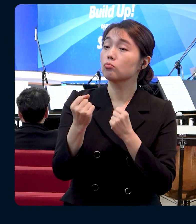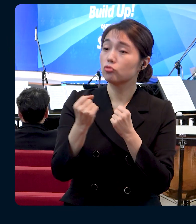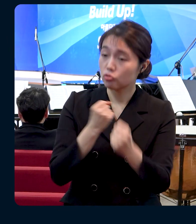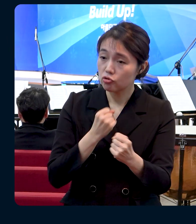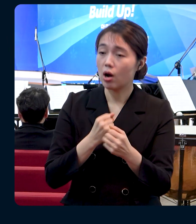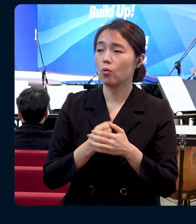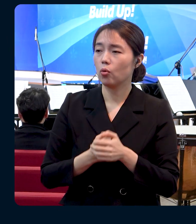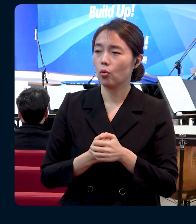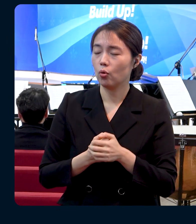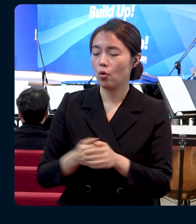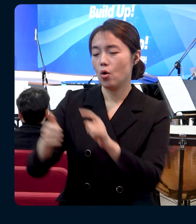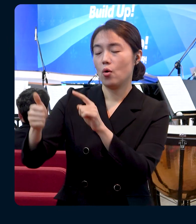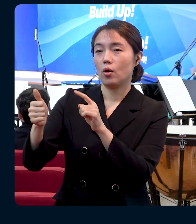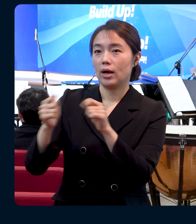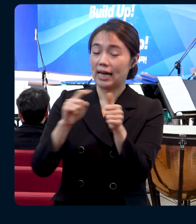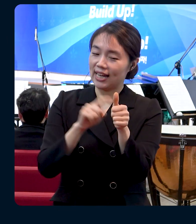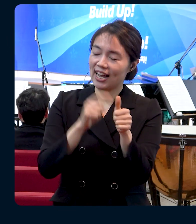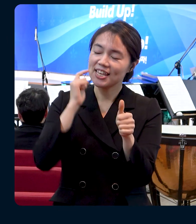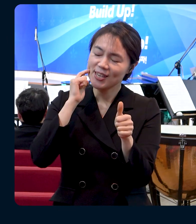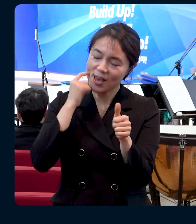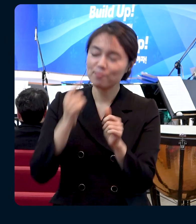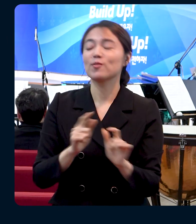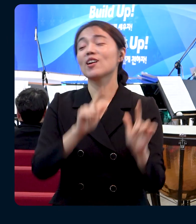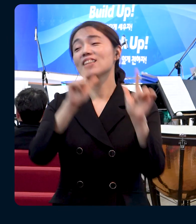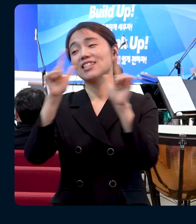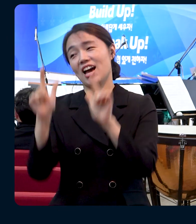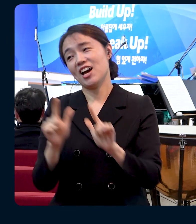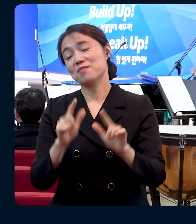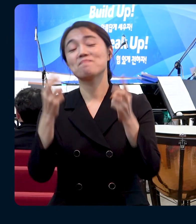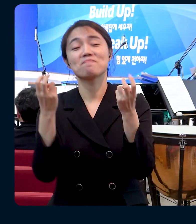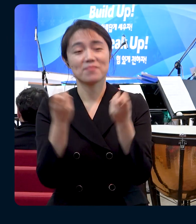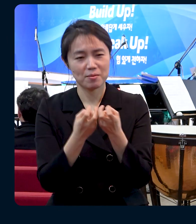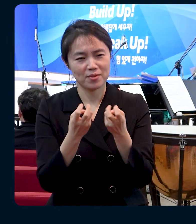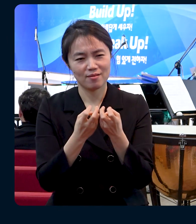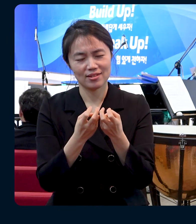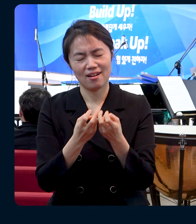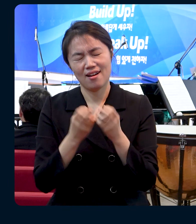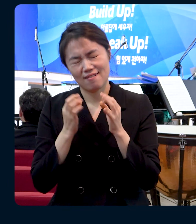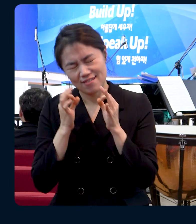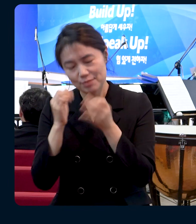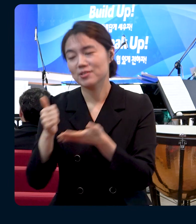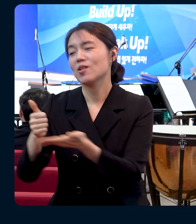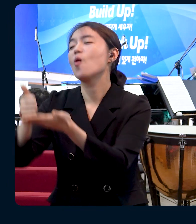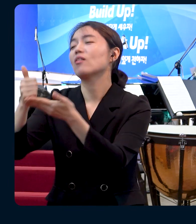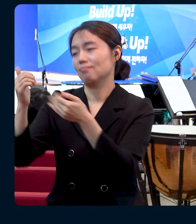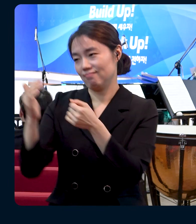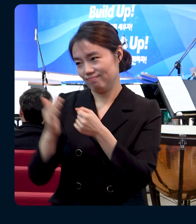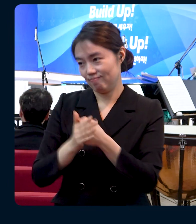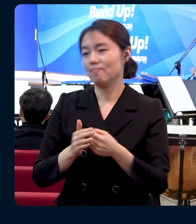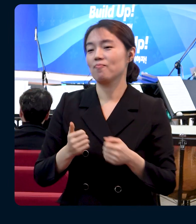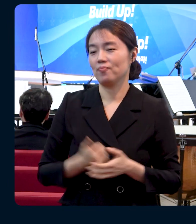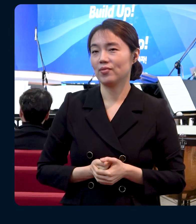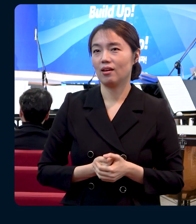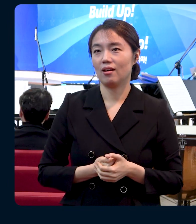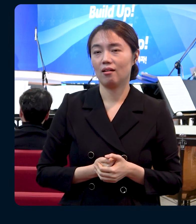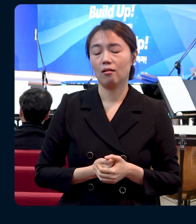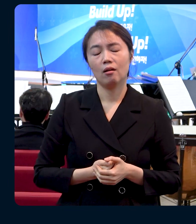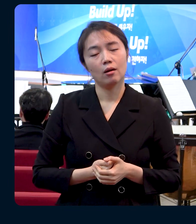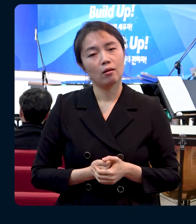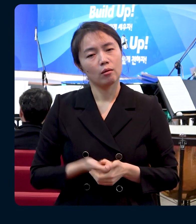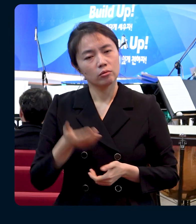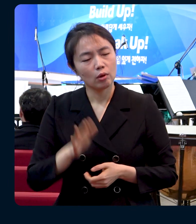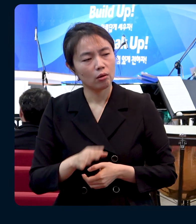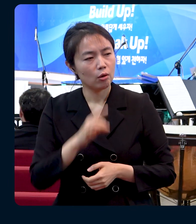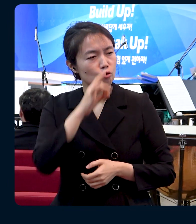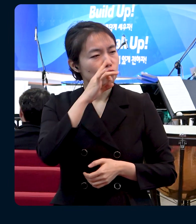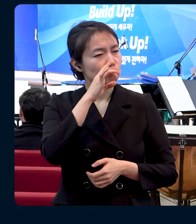들어갔지만, 그럼에도 불구하고 그가 그렇게 아름다울 수 있었던 것이다 하는 거죠. 자, 그런데 여기에서